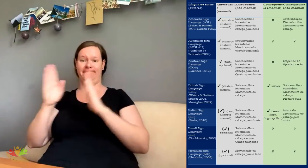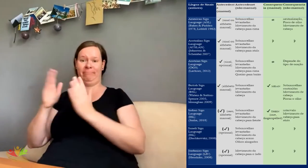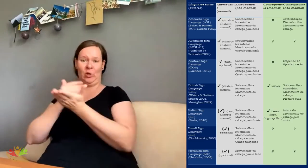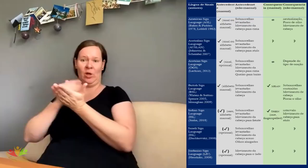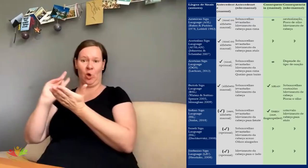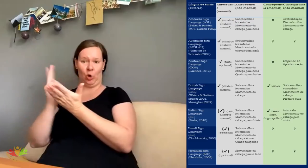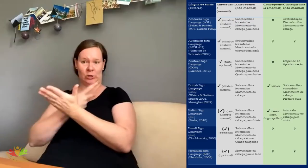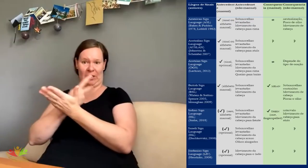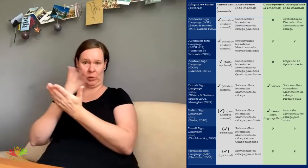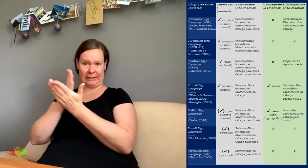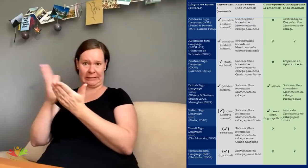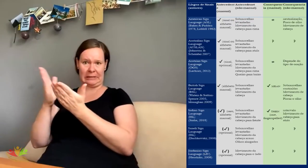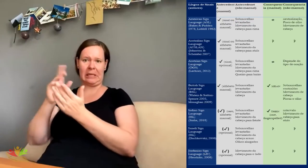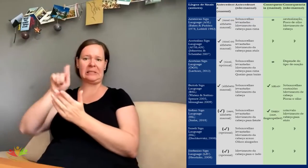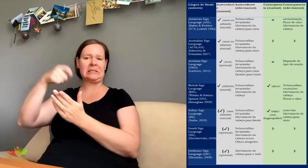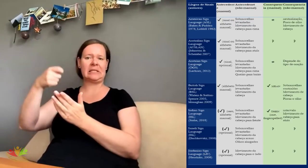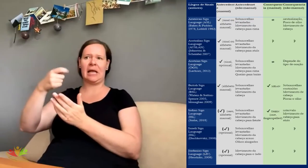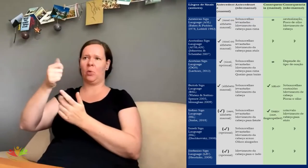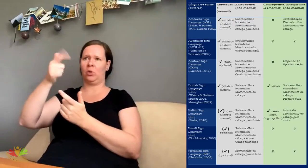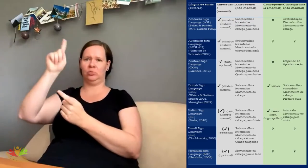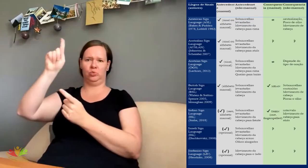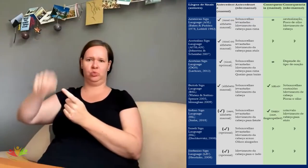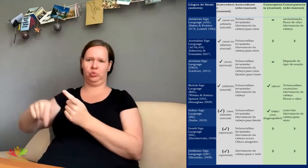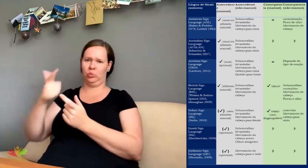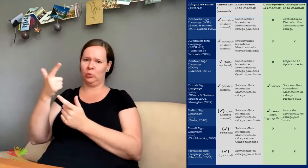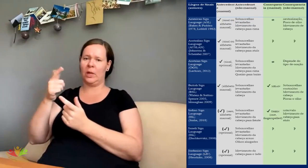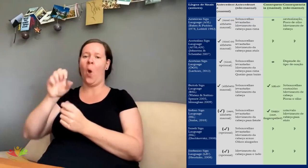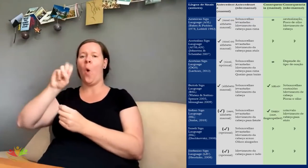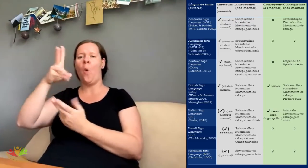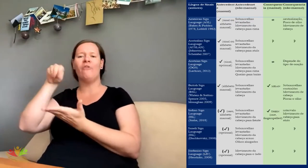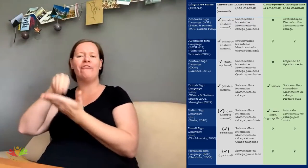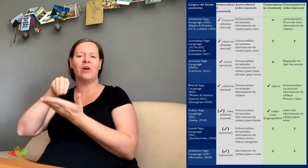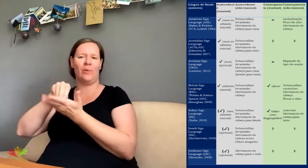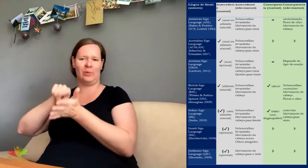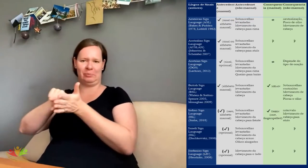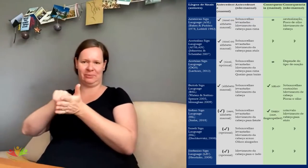não tenha um sinal, uma partícula condicional.